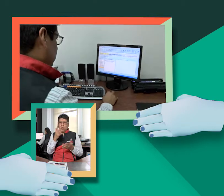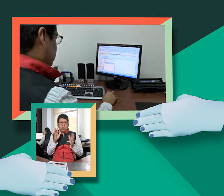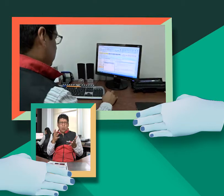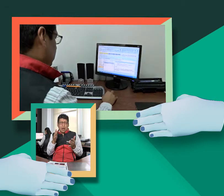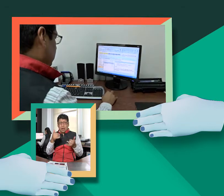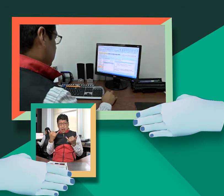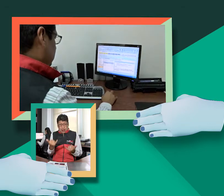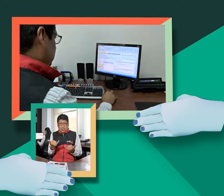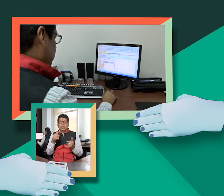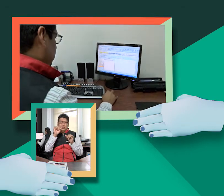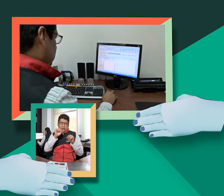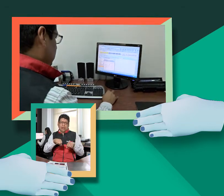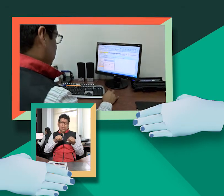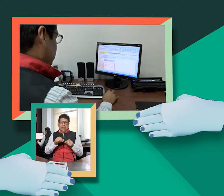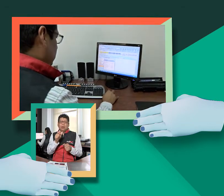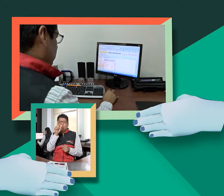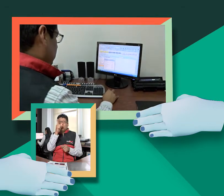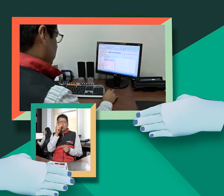atención especial